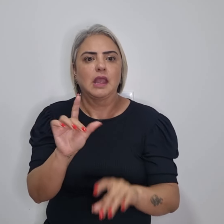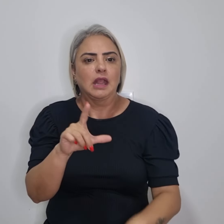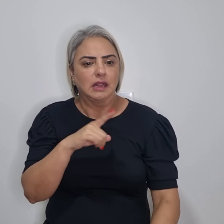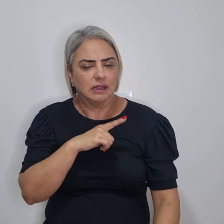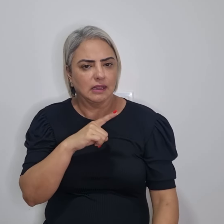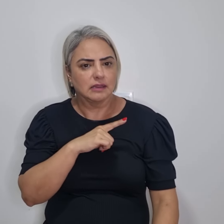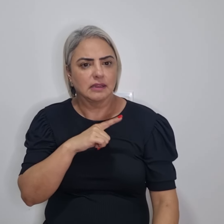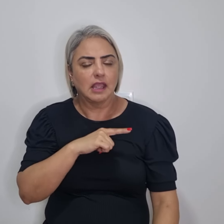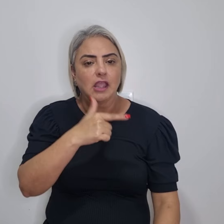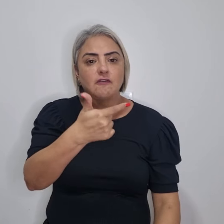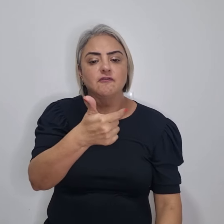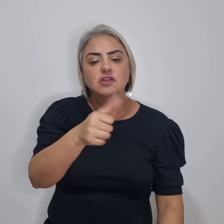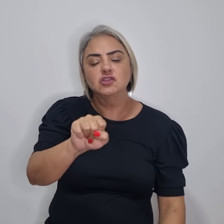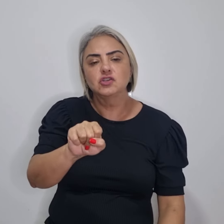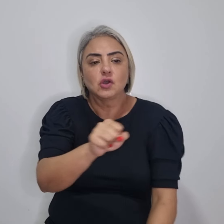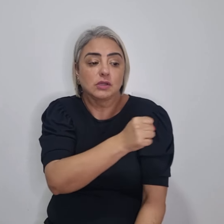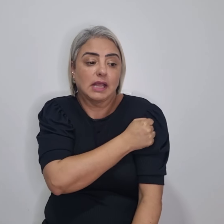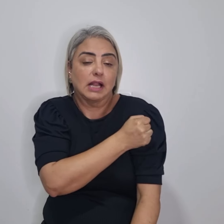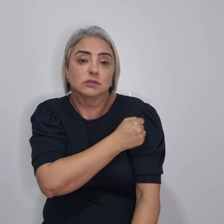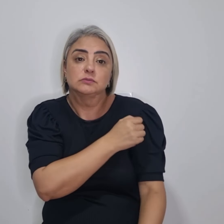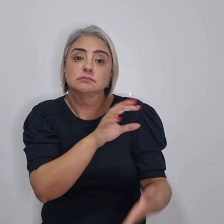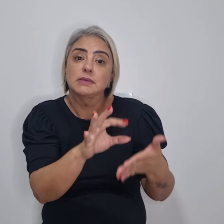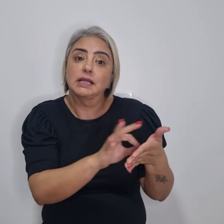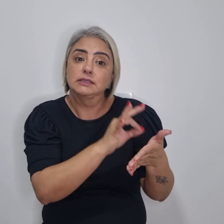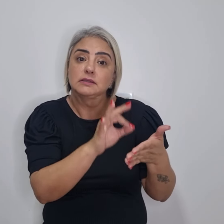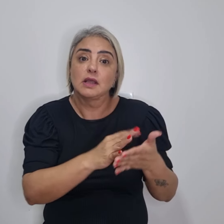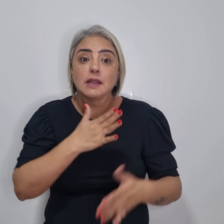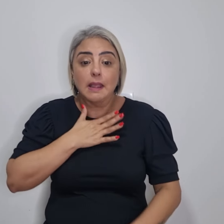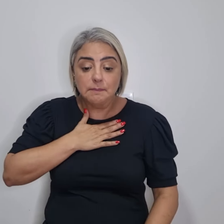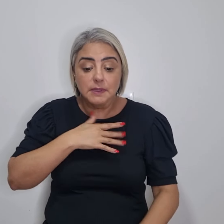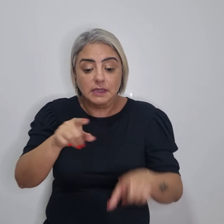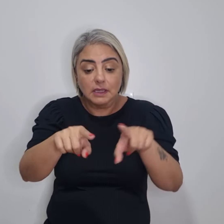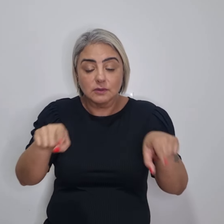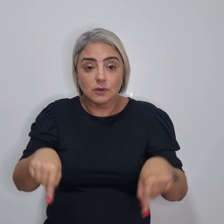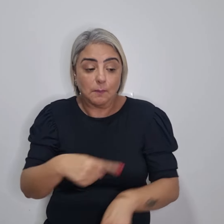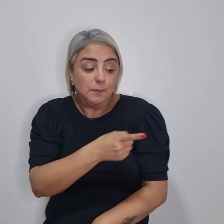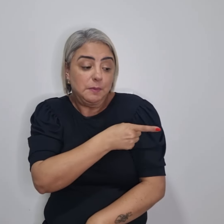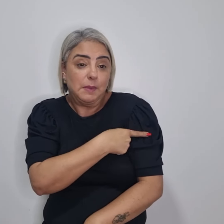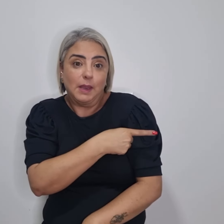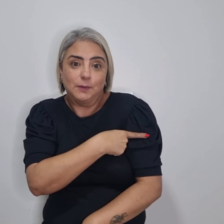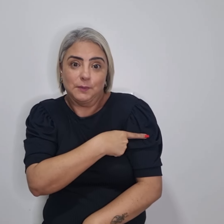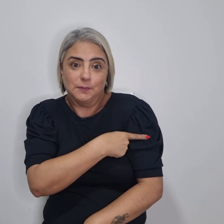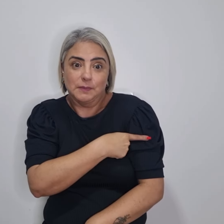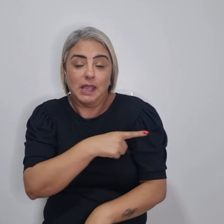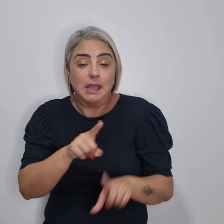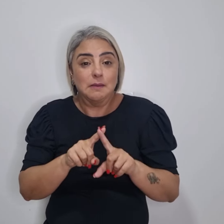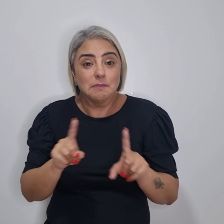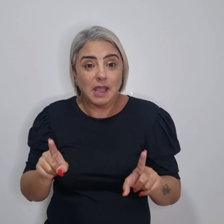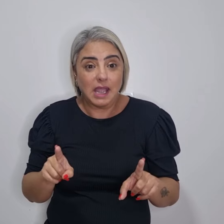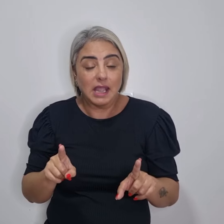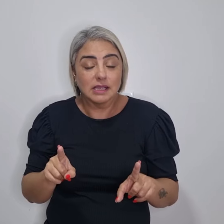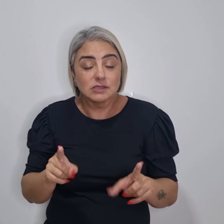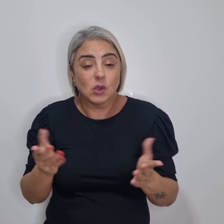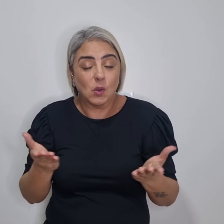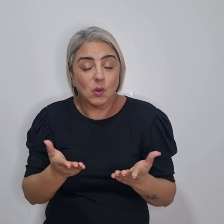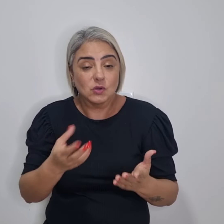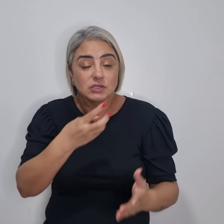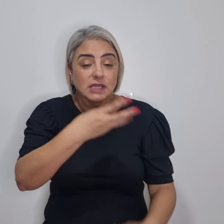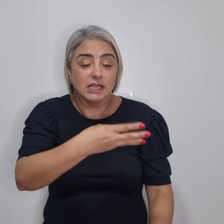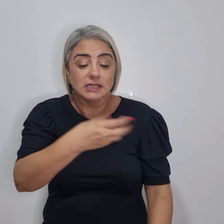28 crianças matriculadas na minha turma de primeiro ano, mas eu estou com 31 alunos.